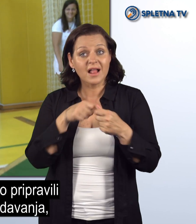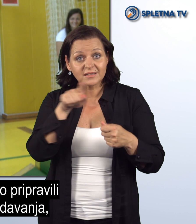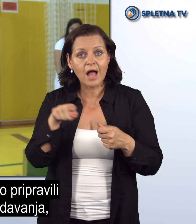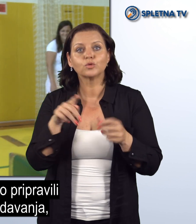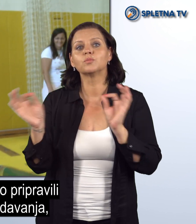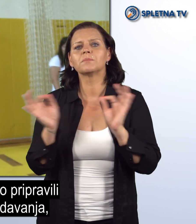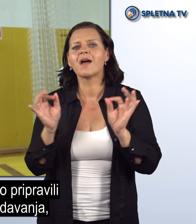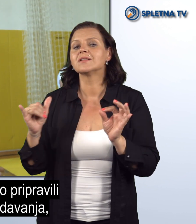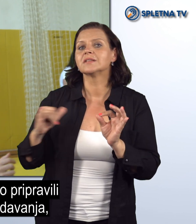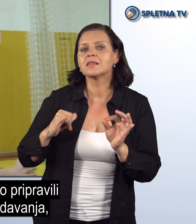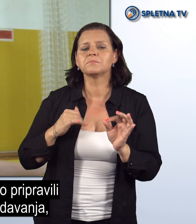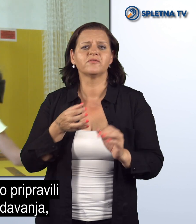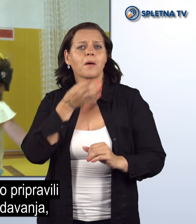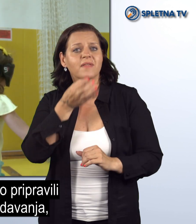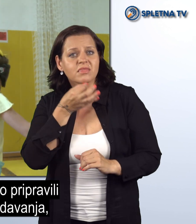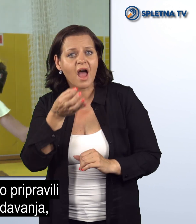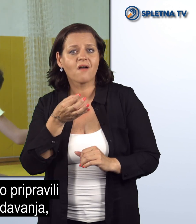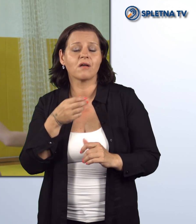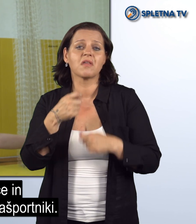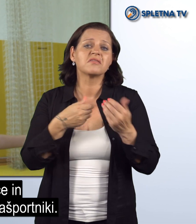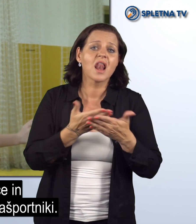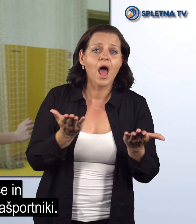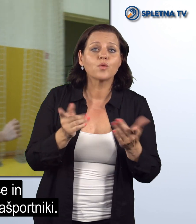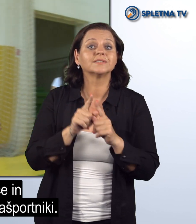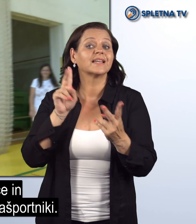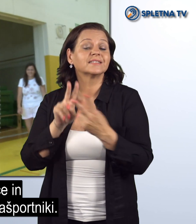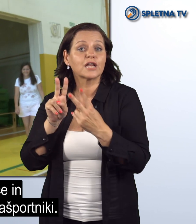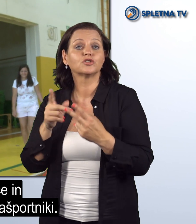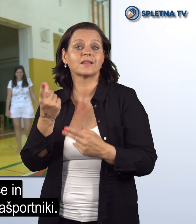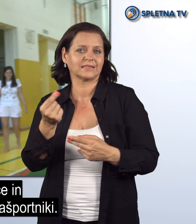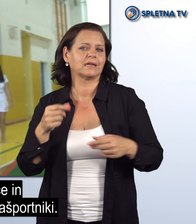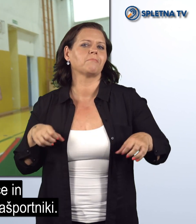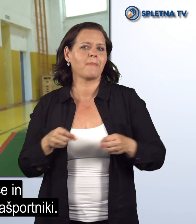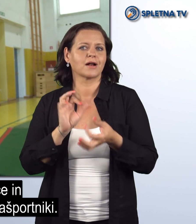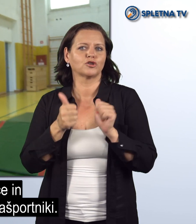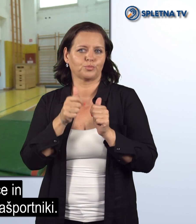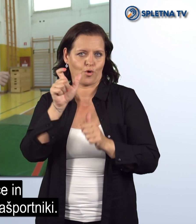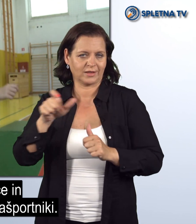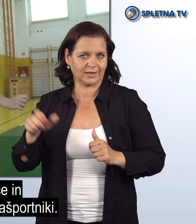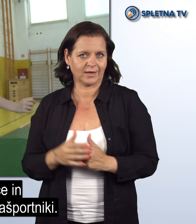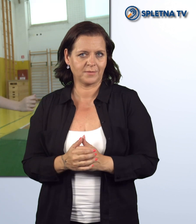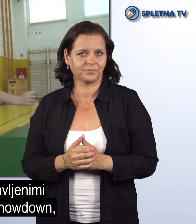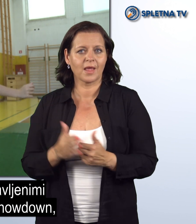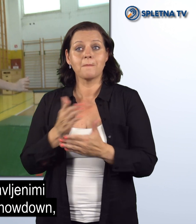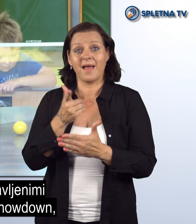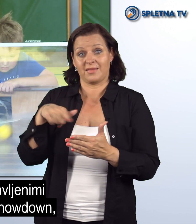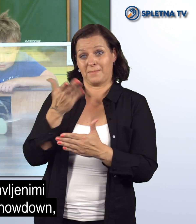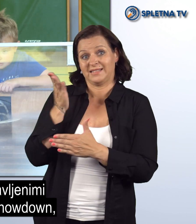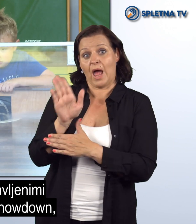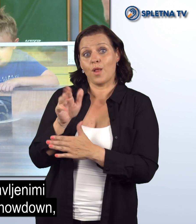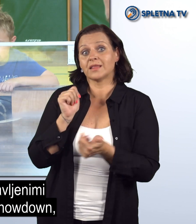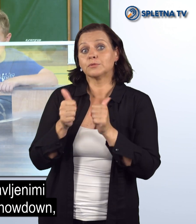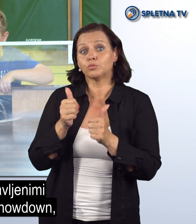so pripravili zanimiva predavanja, delavnice in srečanja s parašportniki. Med